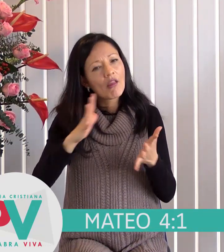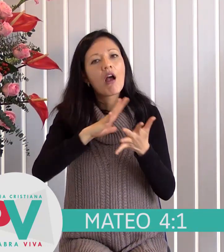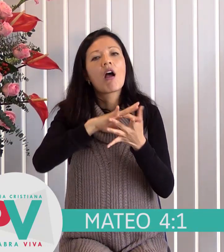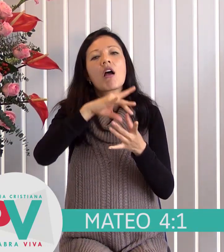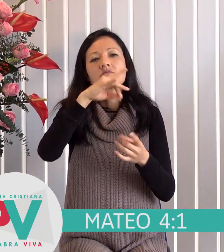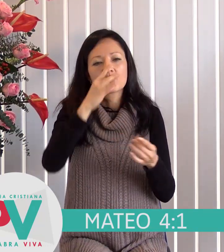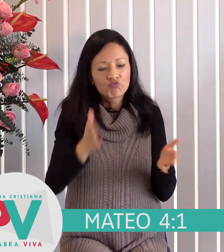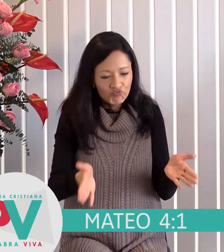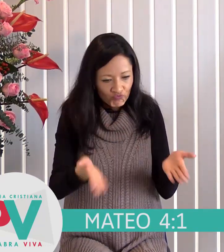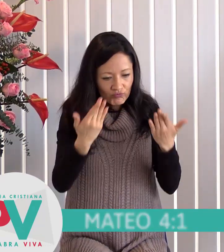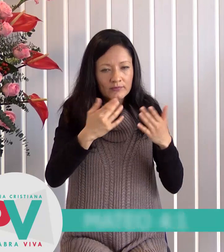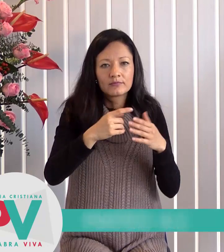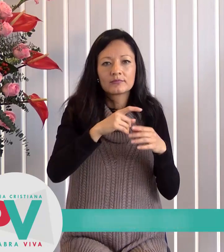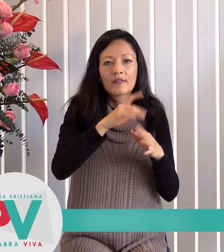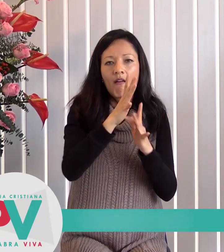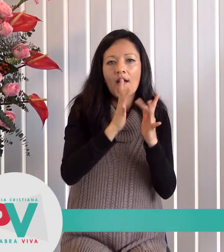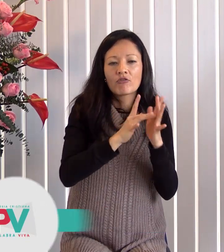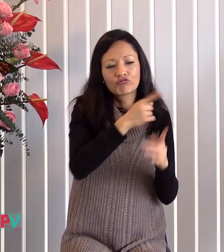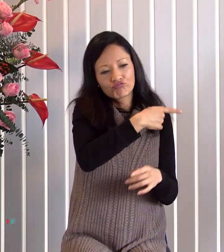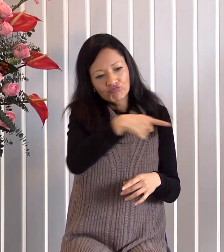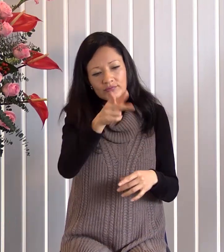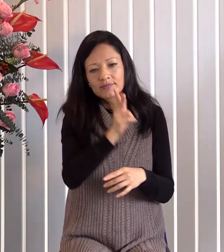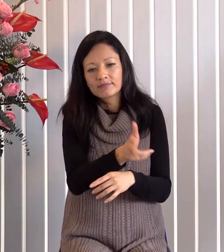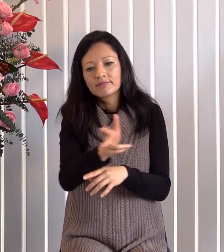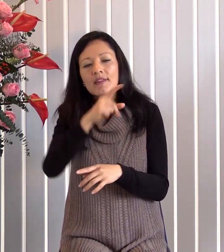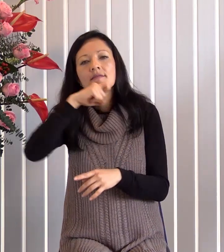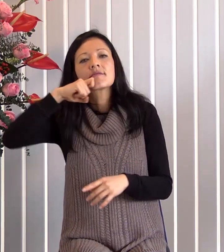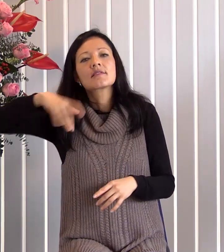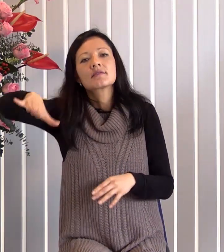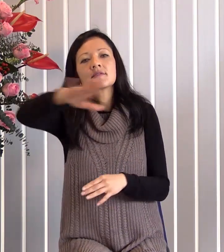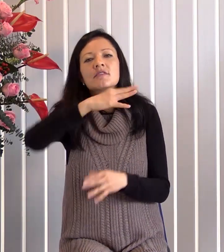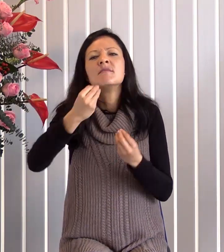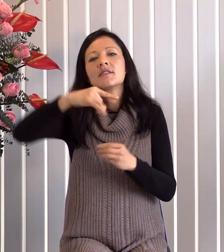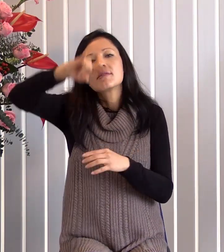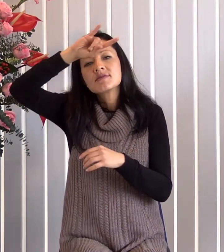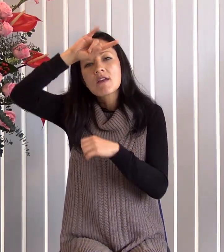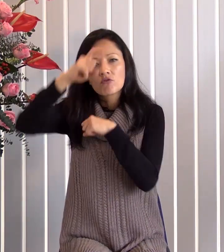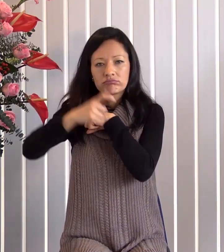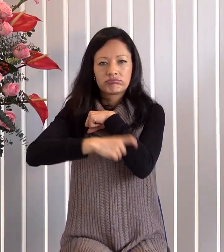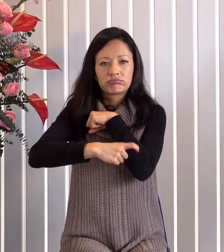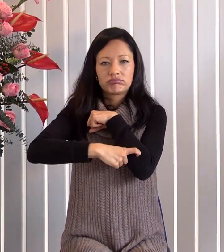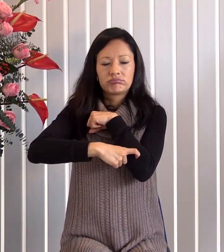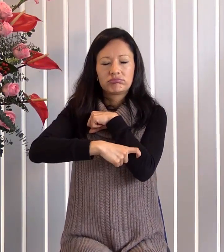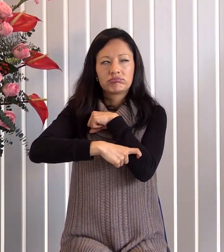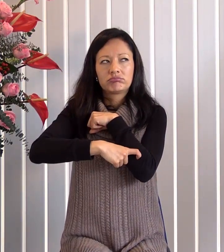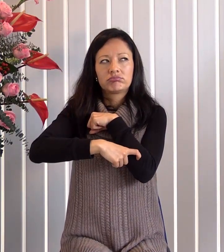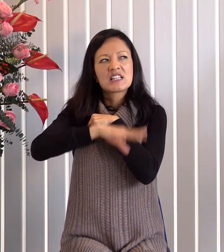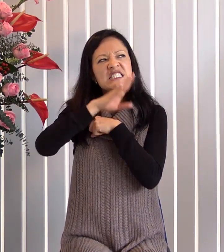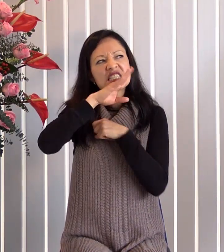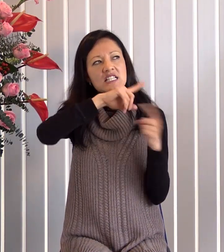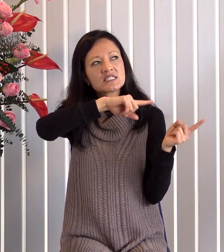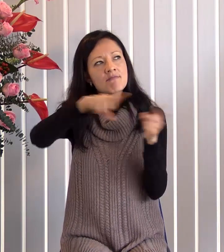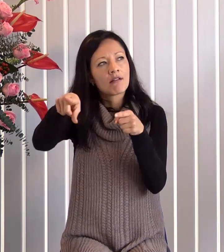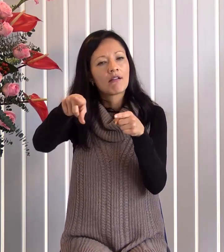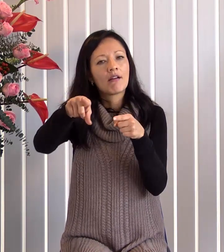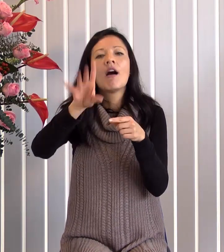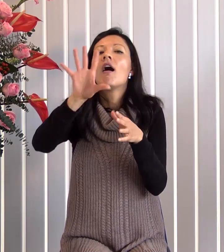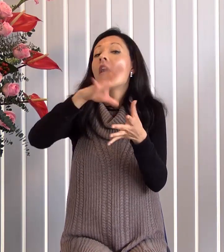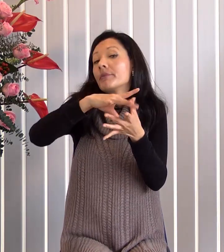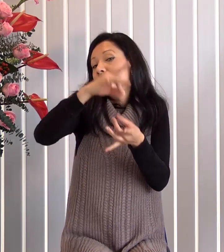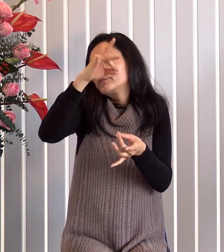ser tentado por el diablo. ¿Quién lo llevó al desierto para ser tentado por el